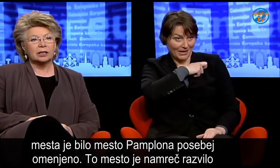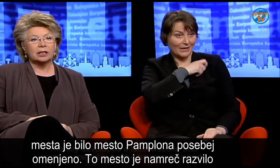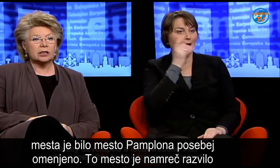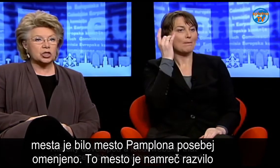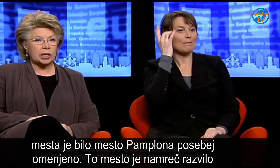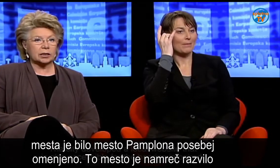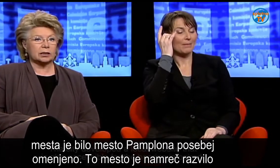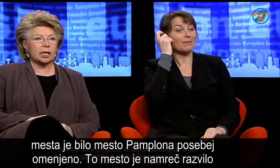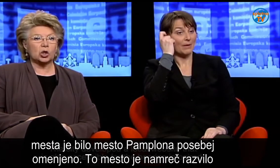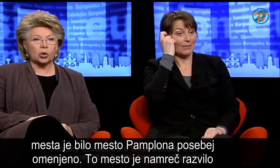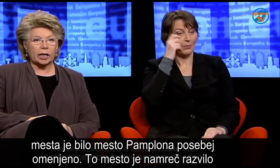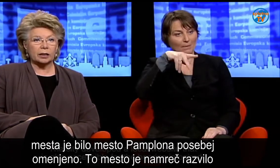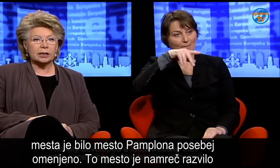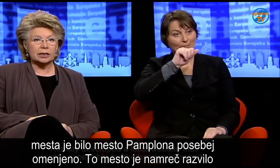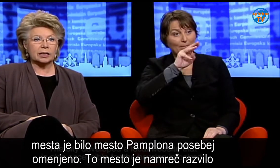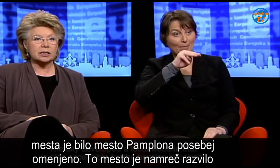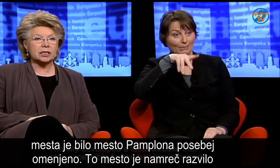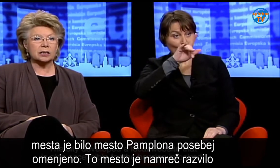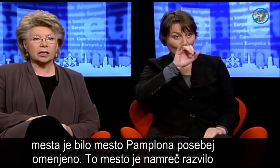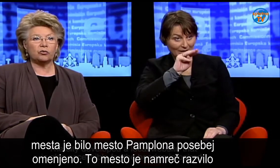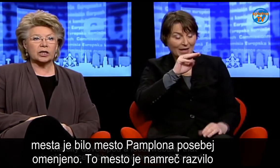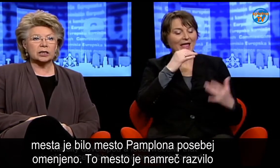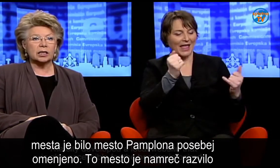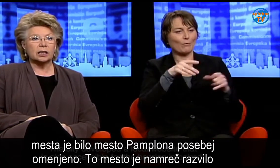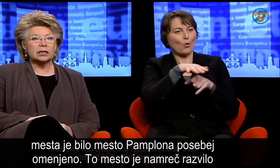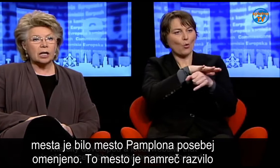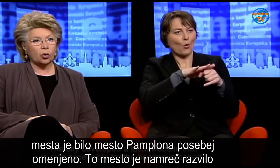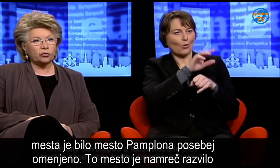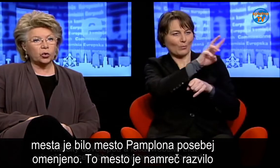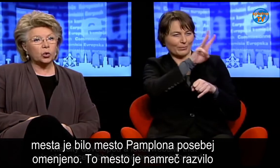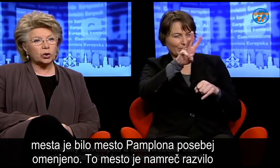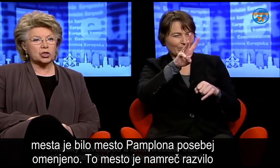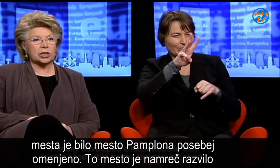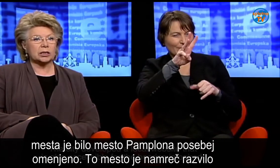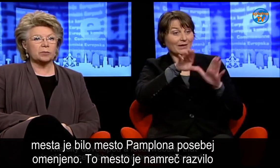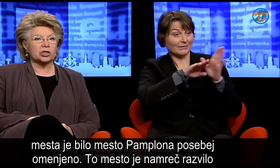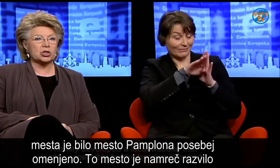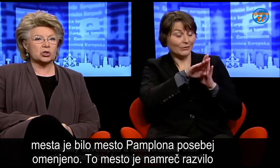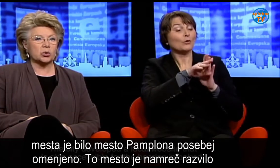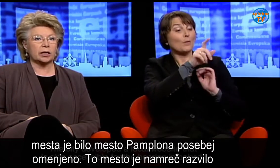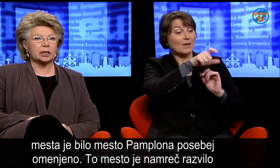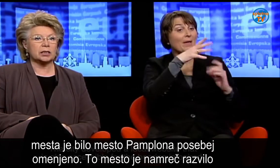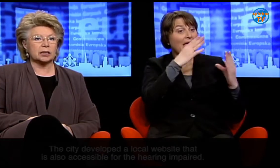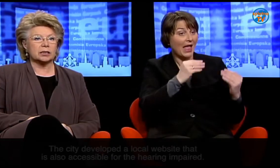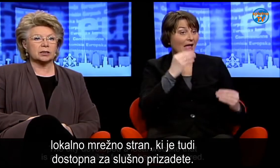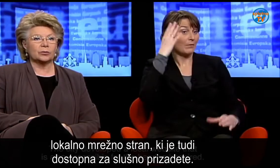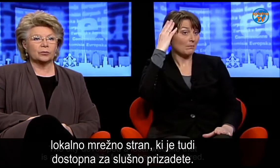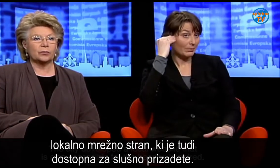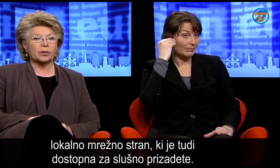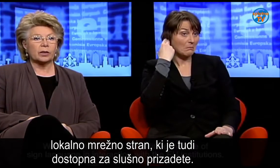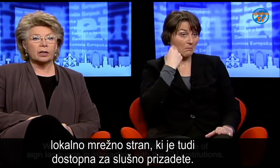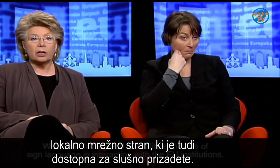erwähnt. Die Stadt hat eine lokale Internetseite entwickelt, die auch für hörgeschädigte Menschen zugänglich